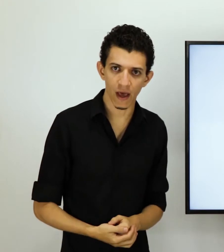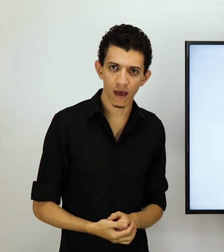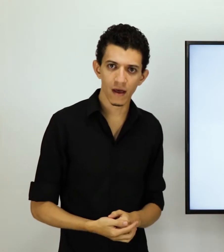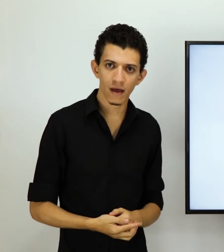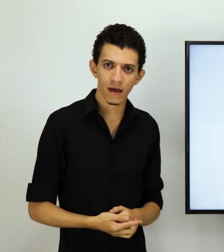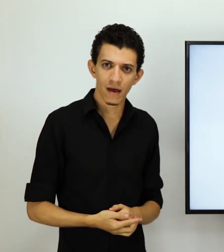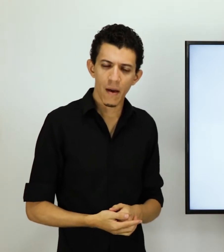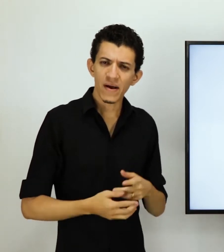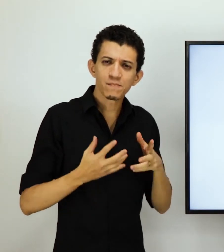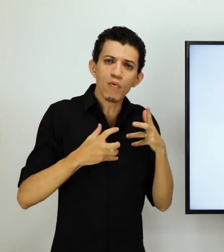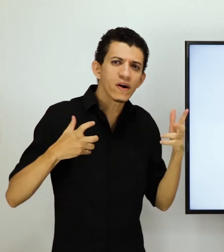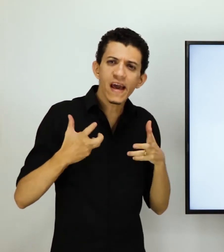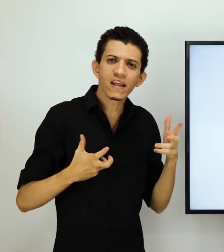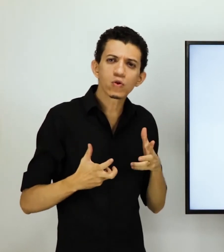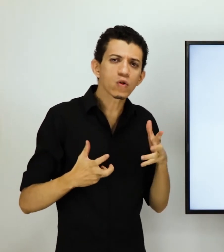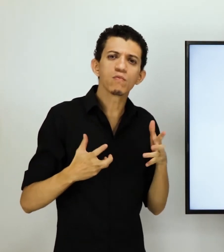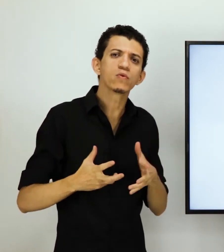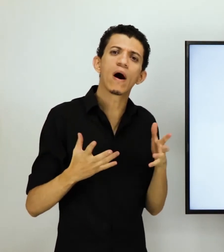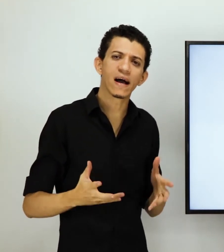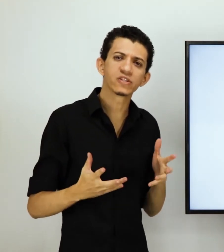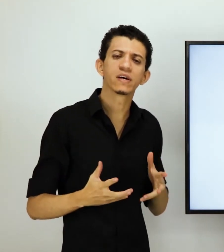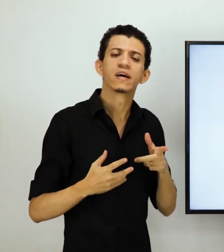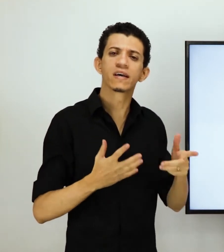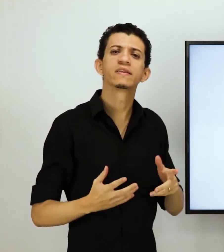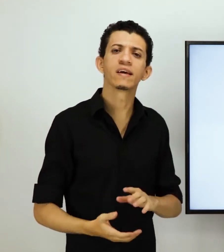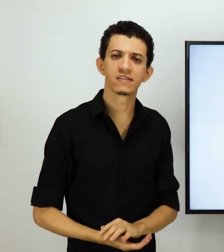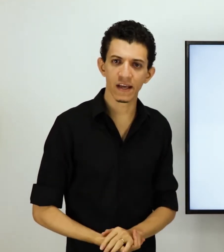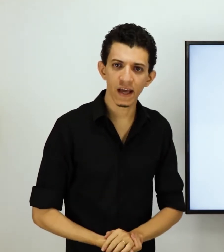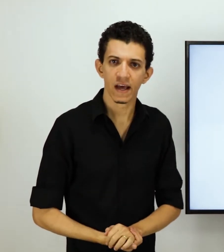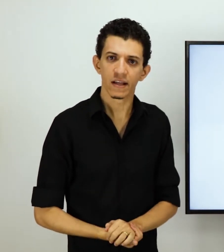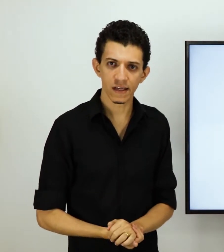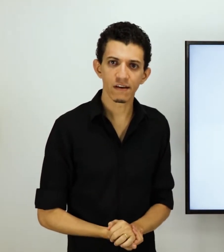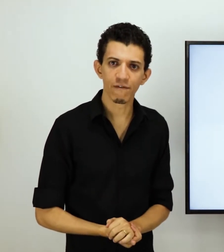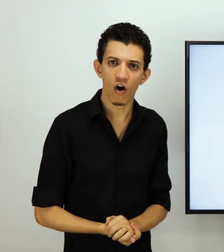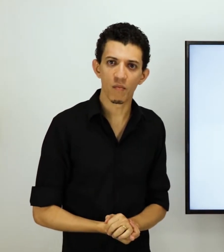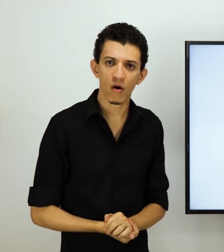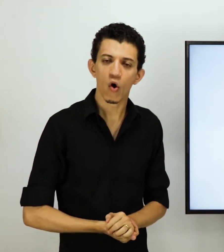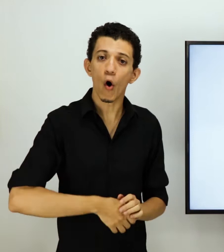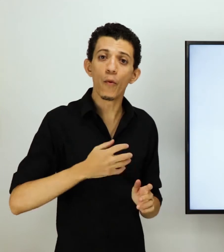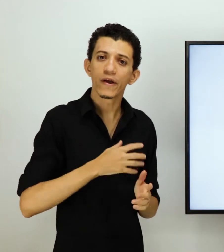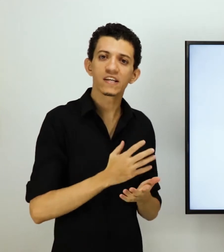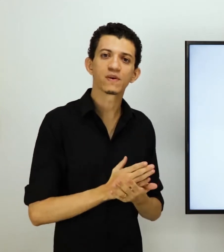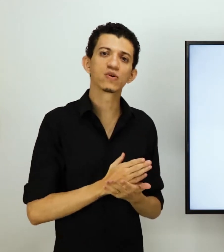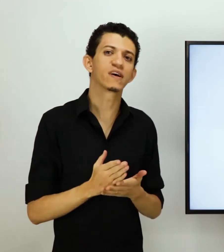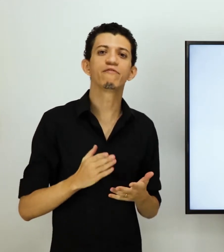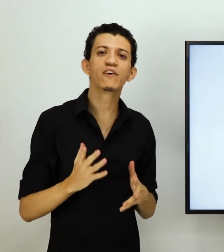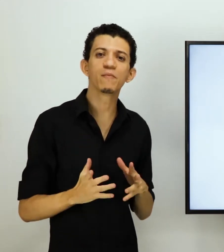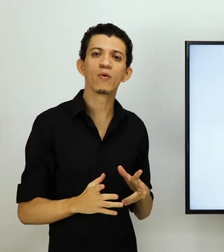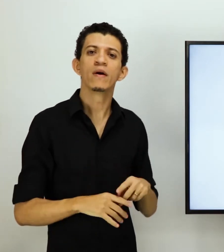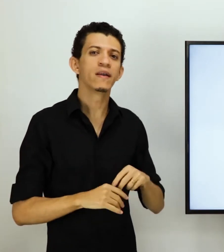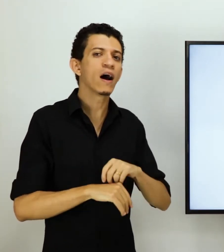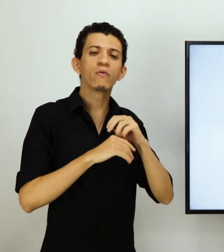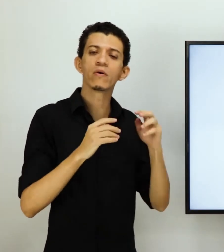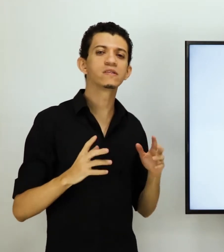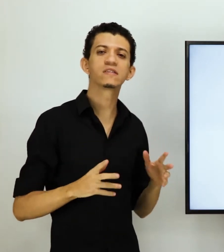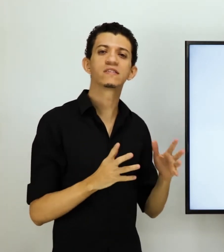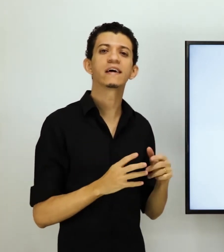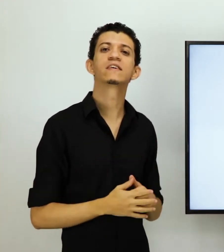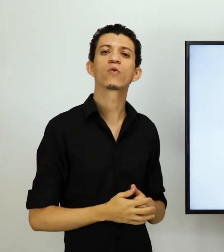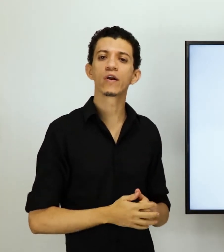ser? Mas por que todo mundo acha que tem que ser dessa forma? Ou porque as pessoas afirmam, não existem sinais icônicos